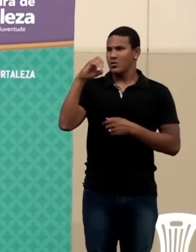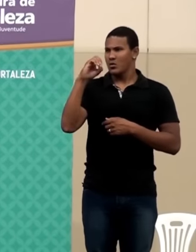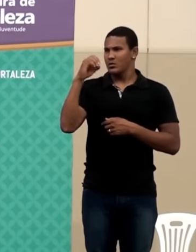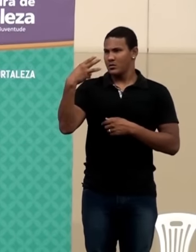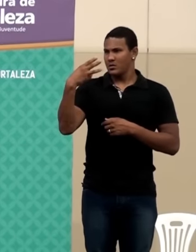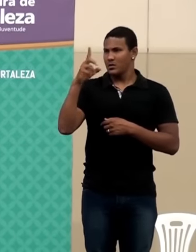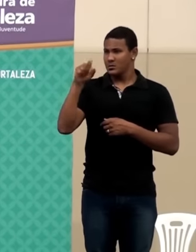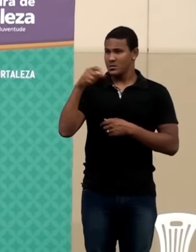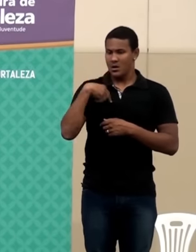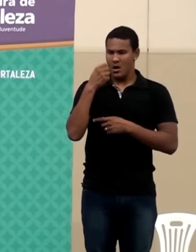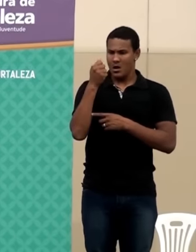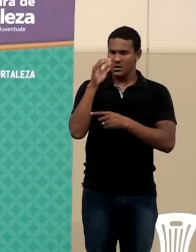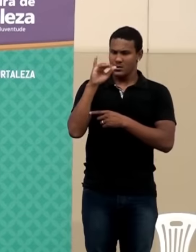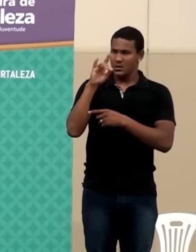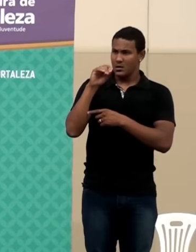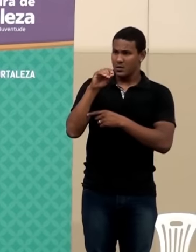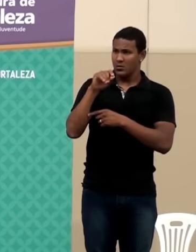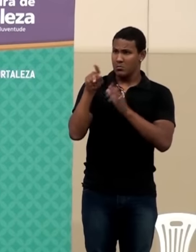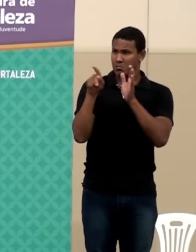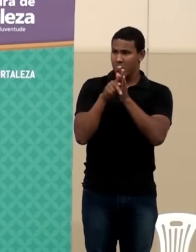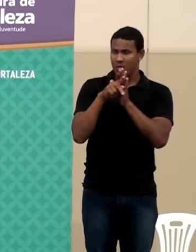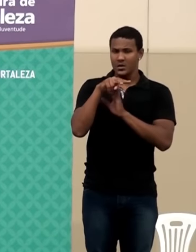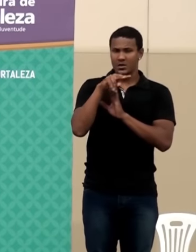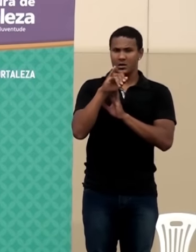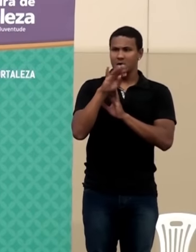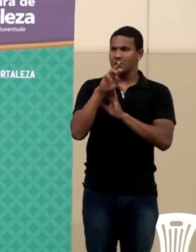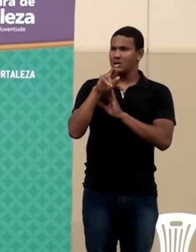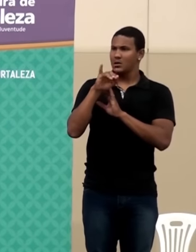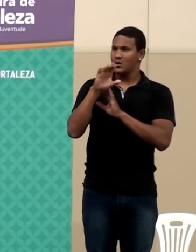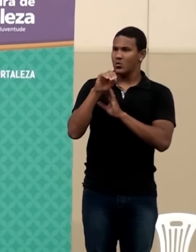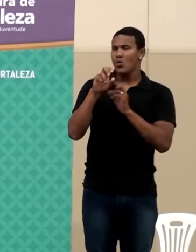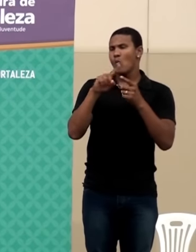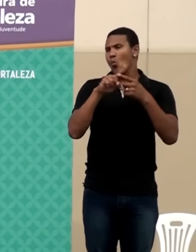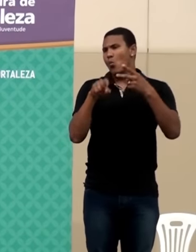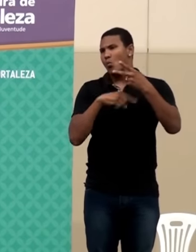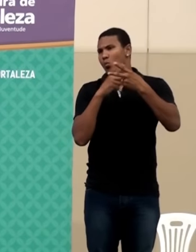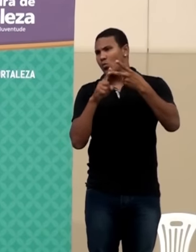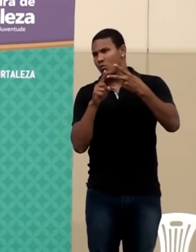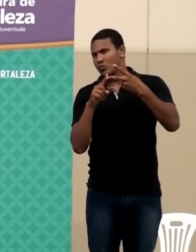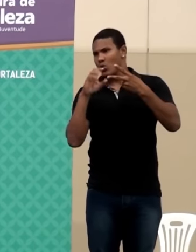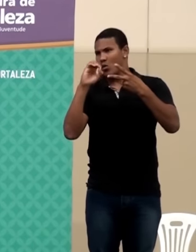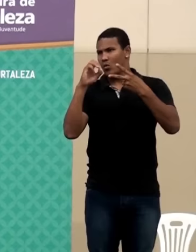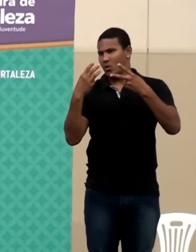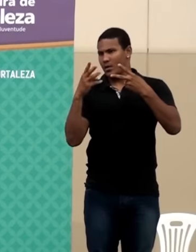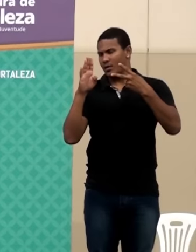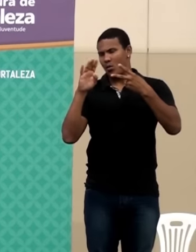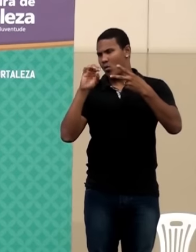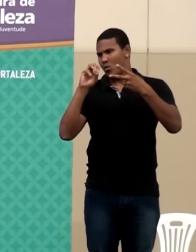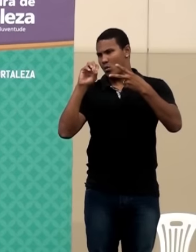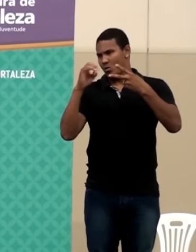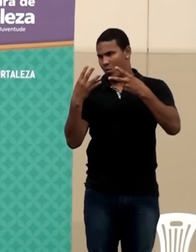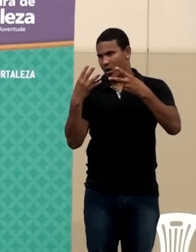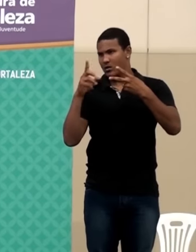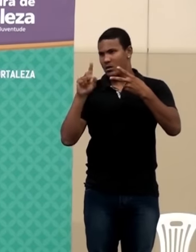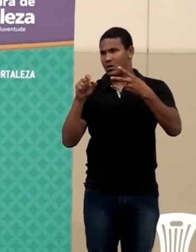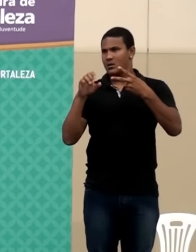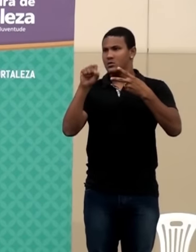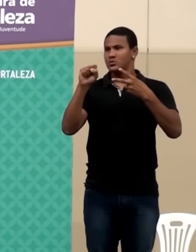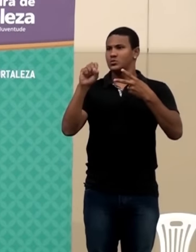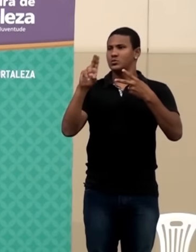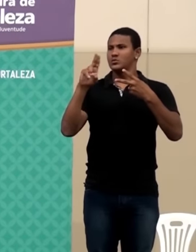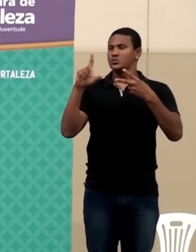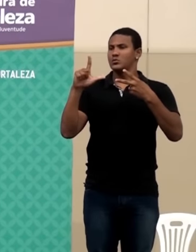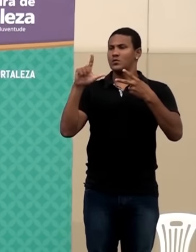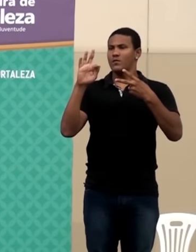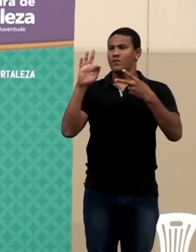nítrico e o H2SO4 é o ácido sulfúrico. Por que que esses ácidos são importantes? Porque há um fator